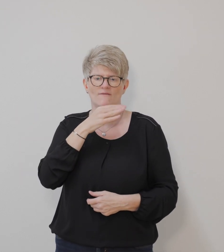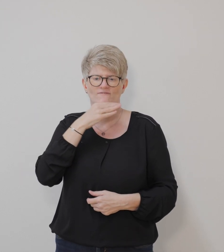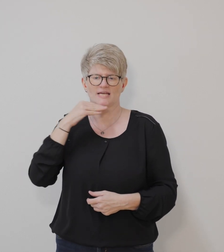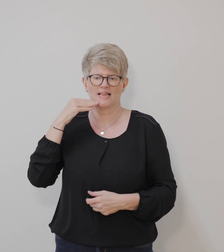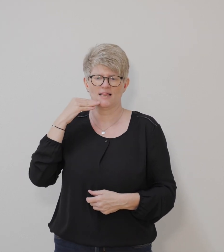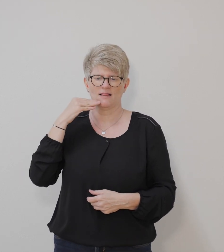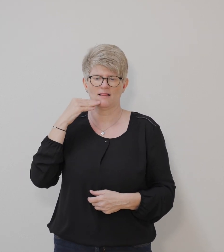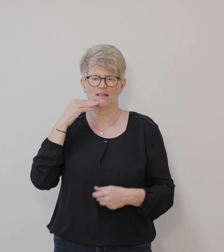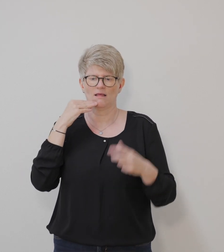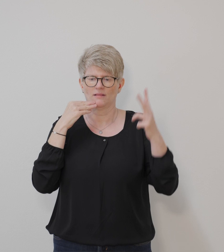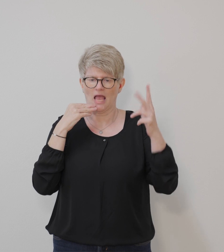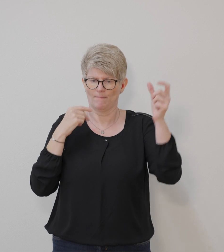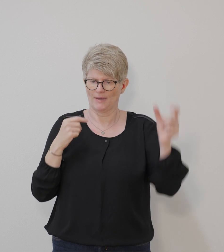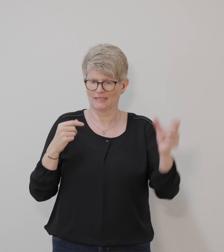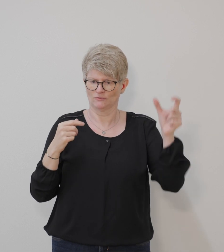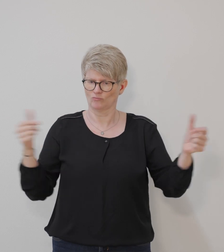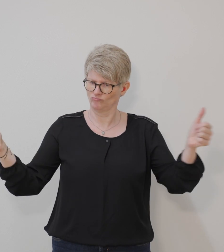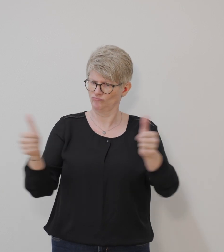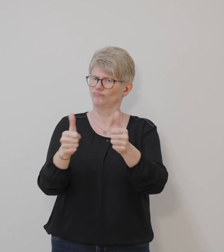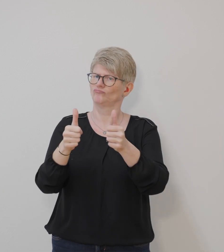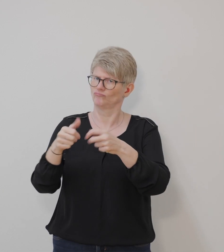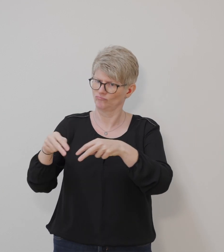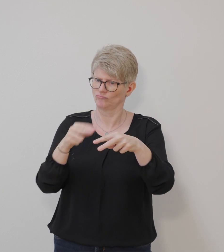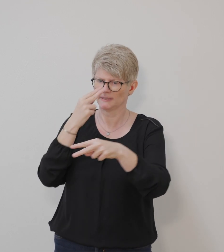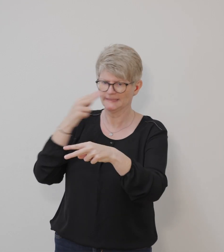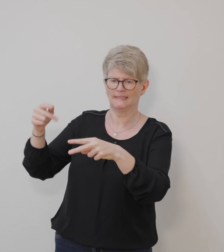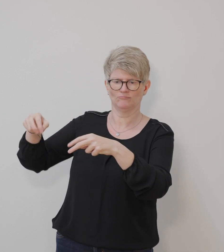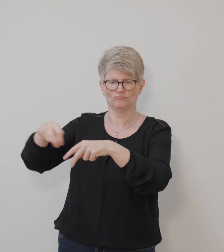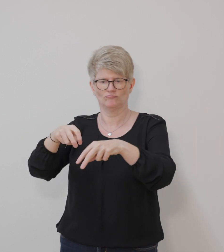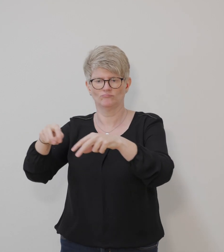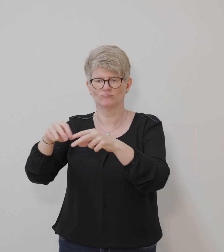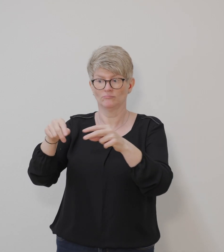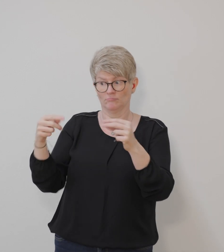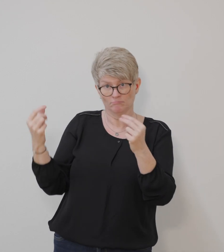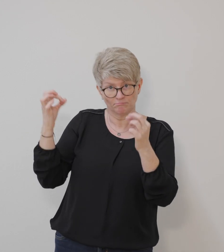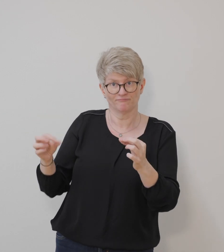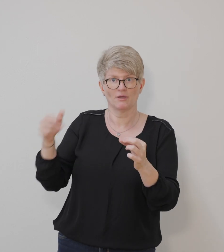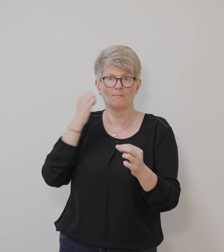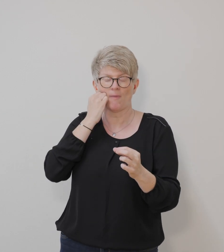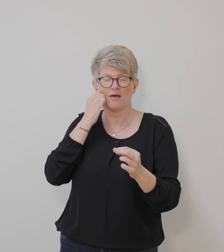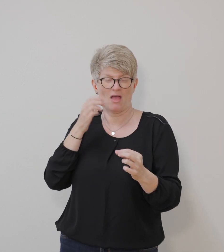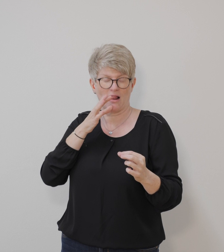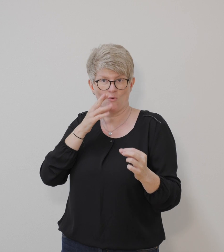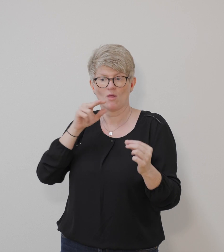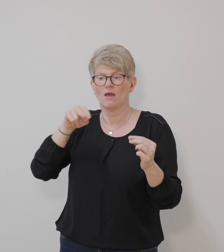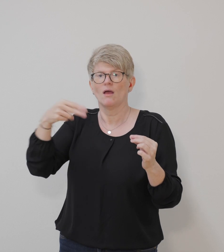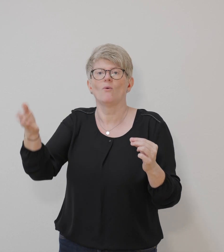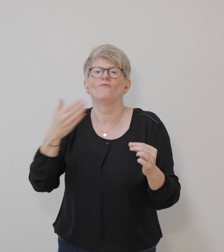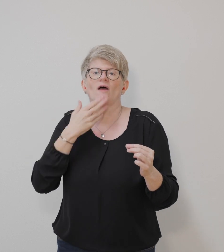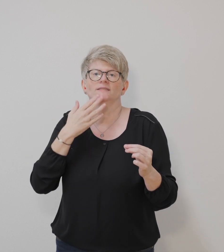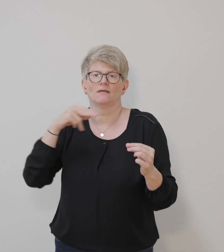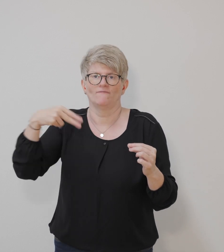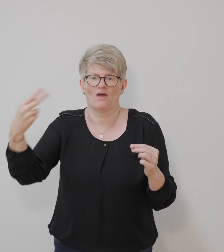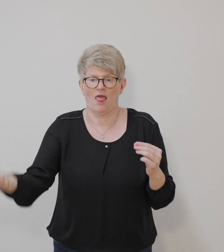tatverdächtig, es unterlassen zu haben, dem 22-jährigen Mann Hilfe zu leisten. Er war infolge erheblicher